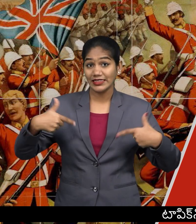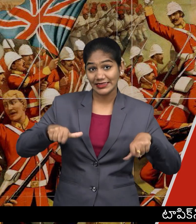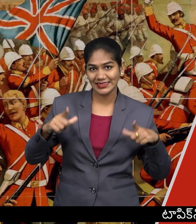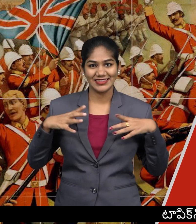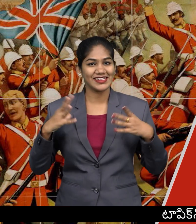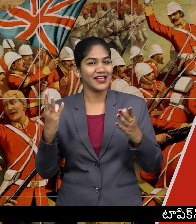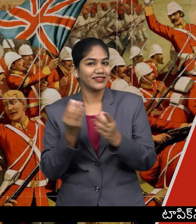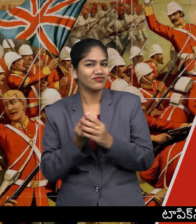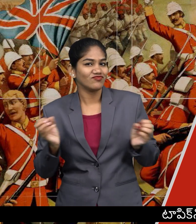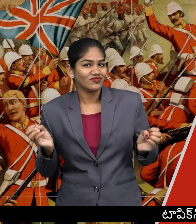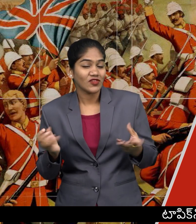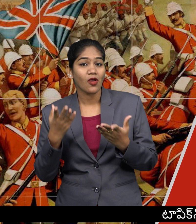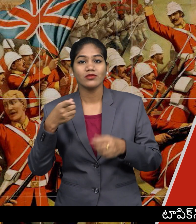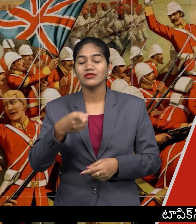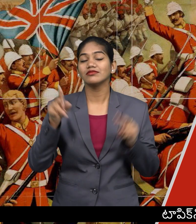టాపిక్ని ప్రారంభిద్దాం.